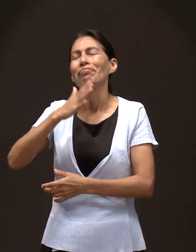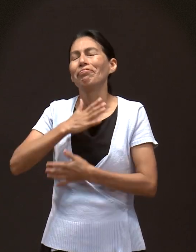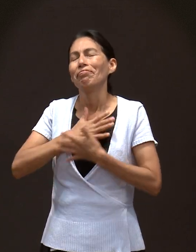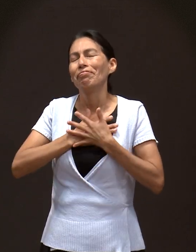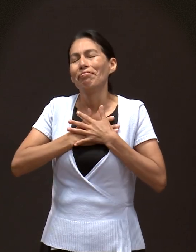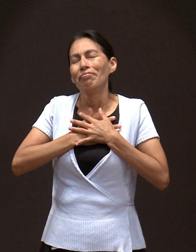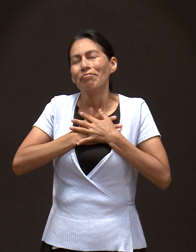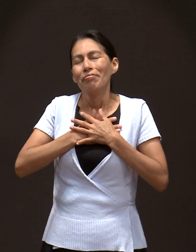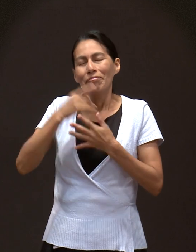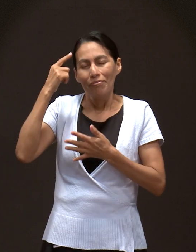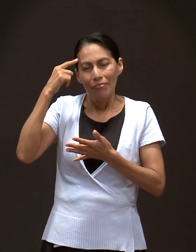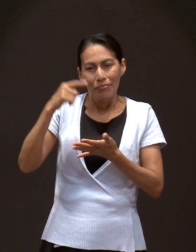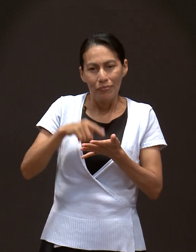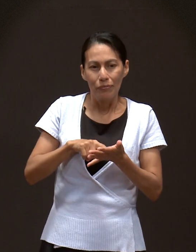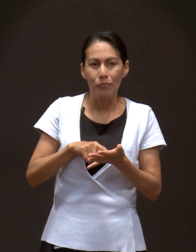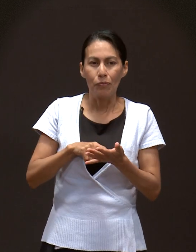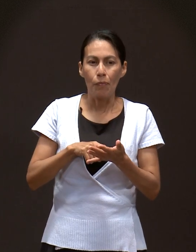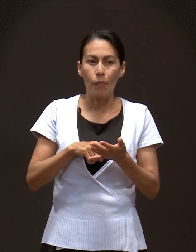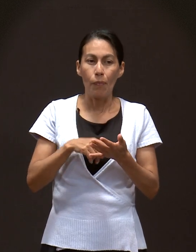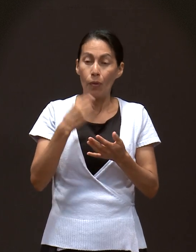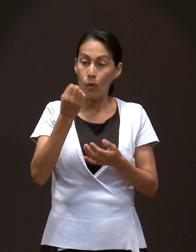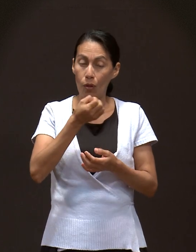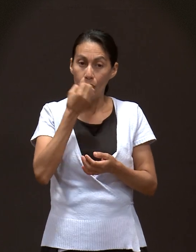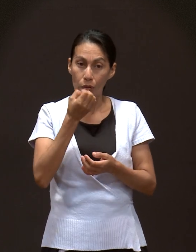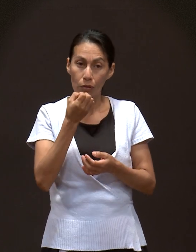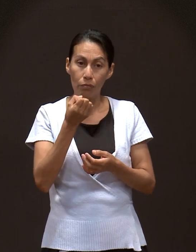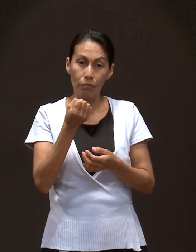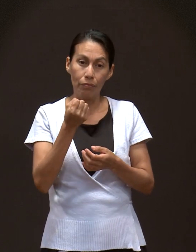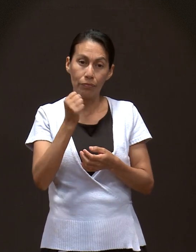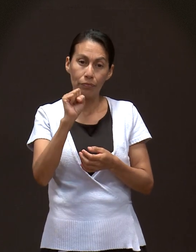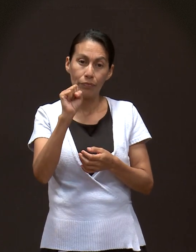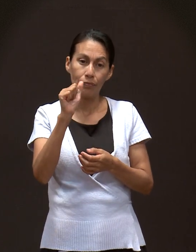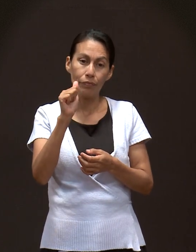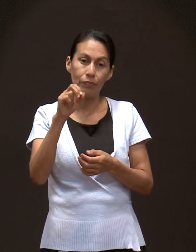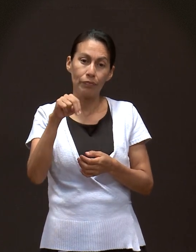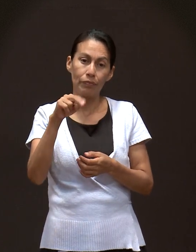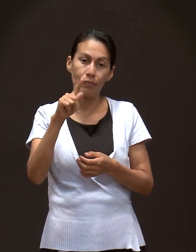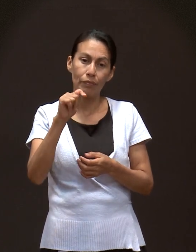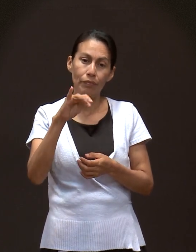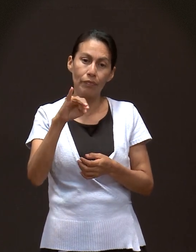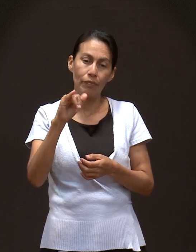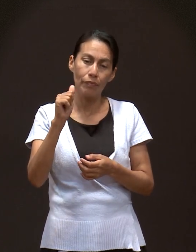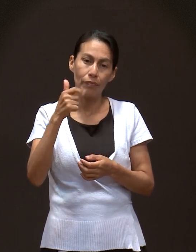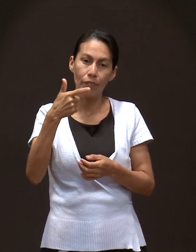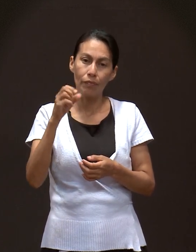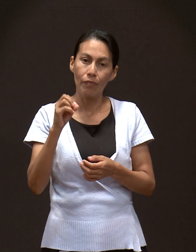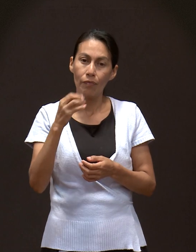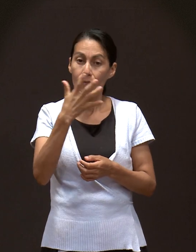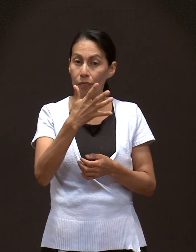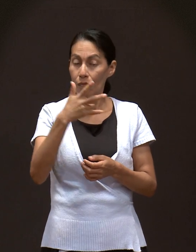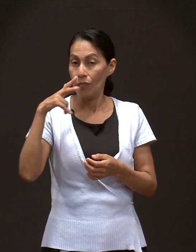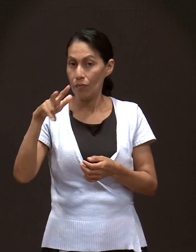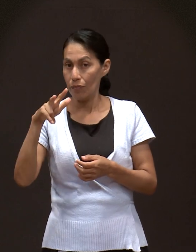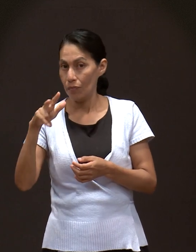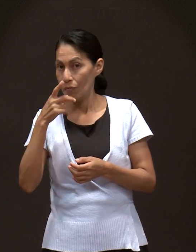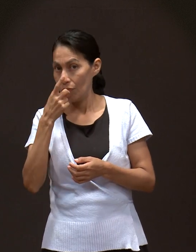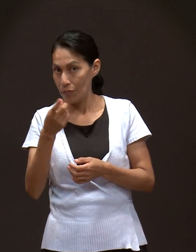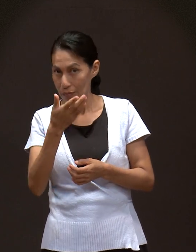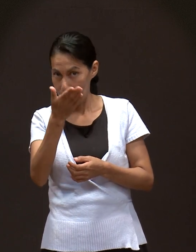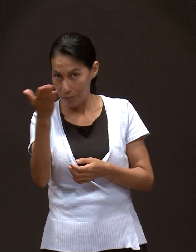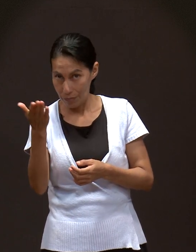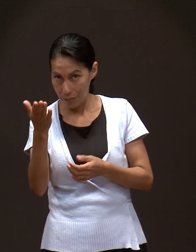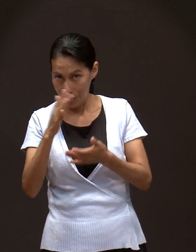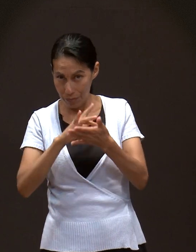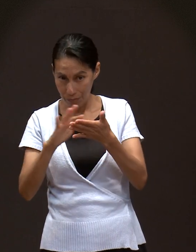distinto. Amén. Y justo la oración en Santiago 5, 18, me gustaría leerlo para los que nos están observando ahorita,